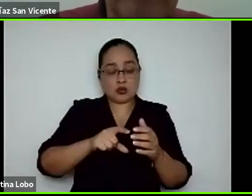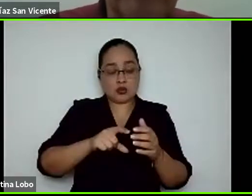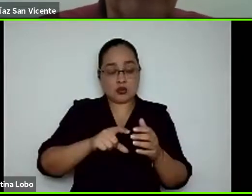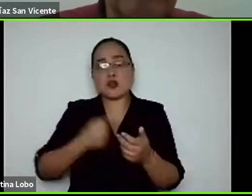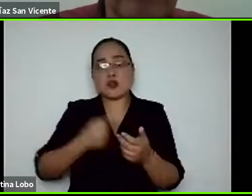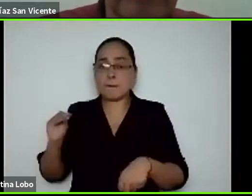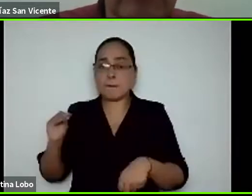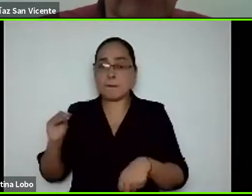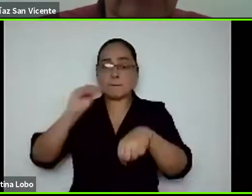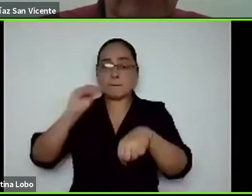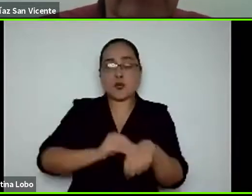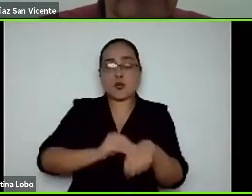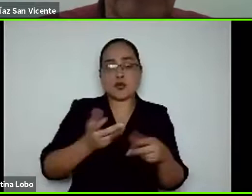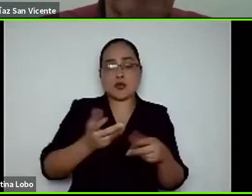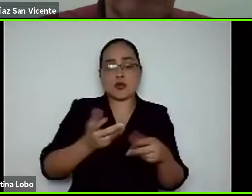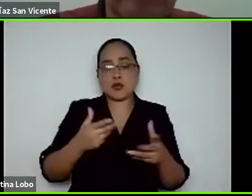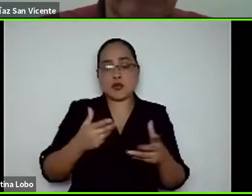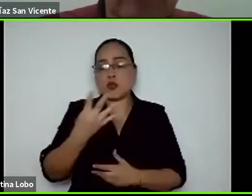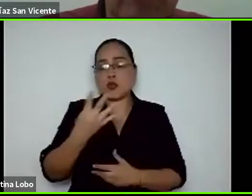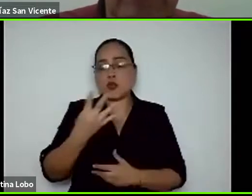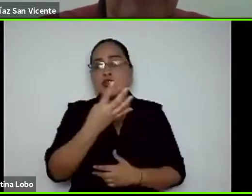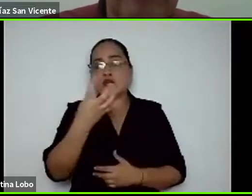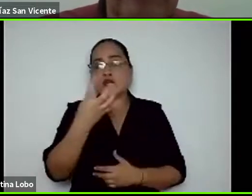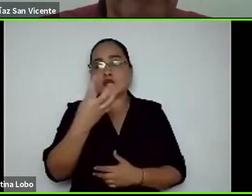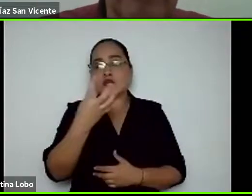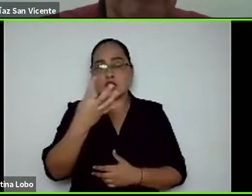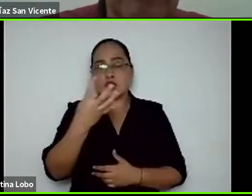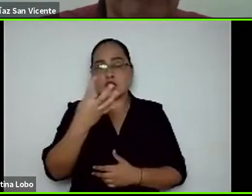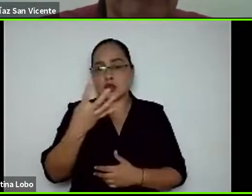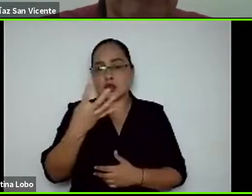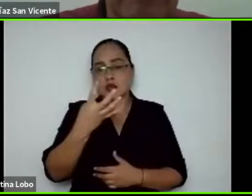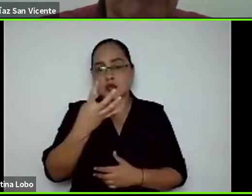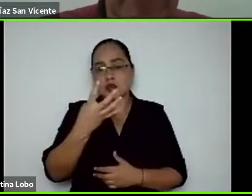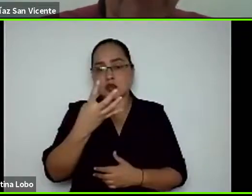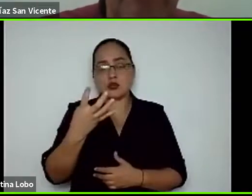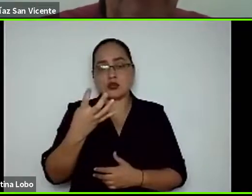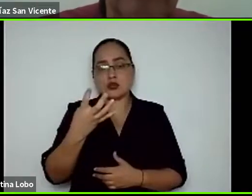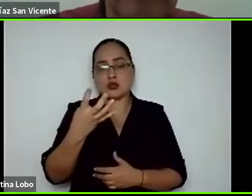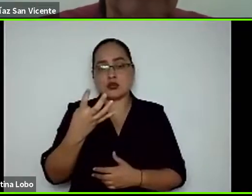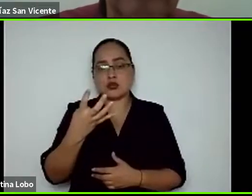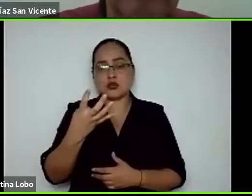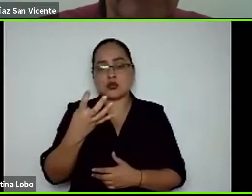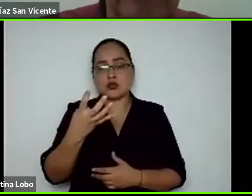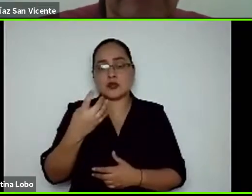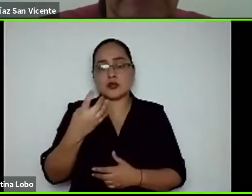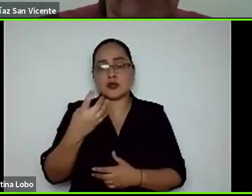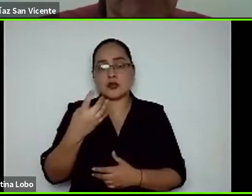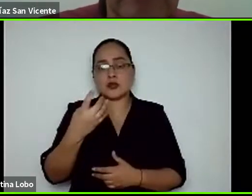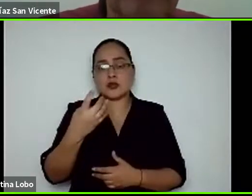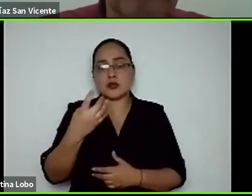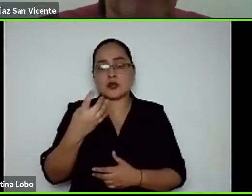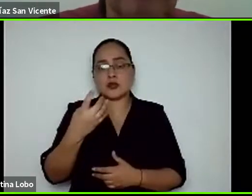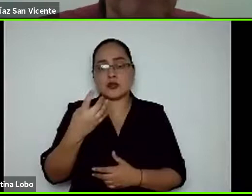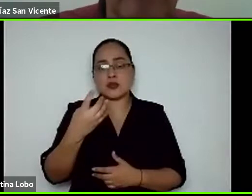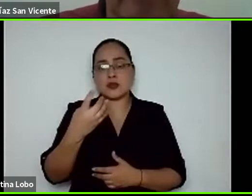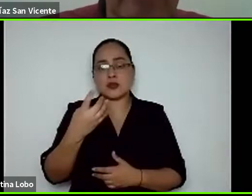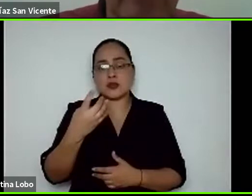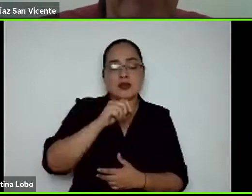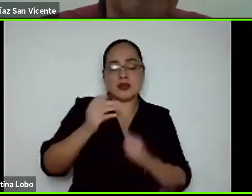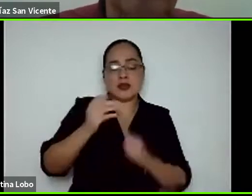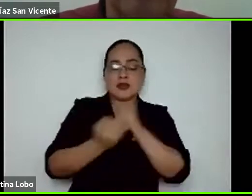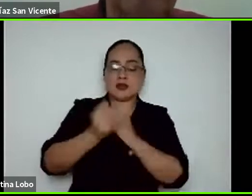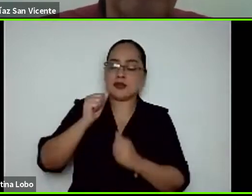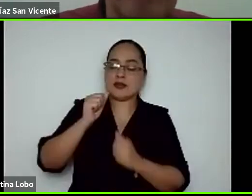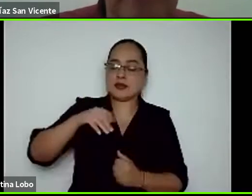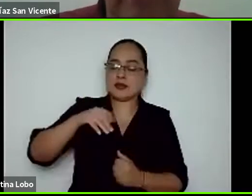puesto casi 400 recursos en relación con el juicio de amparo. Se trata de lecturas, se trata de